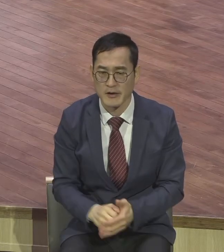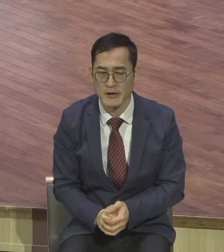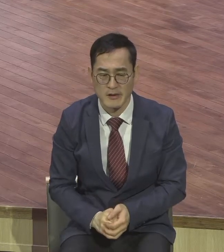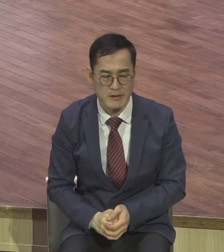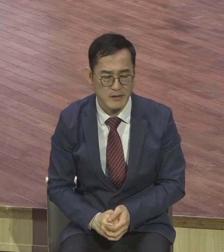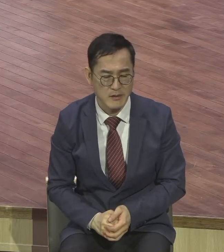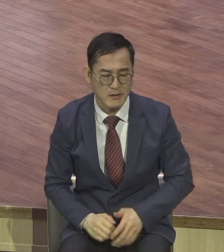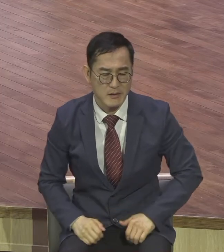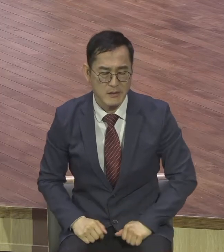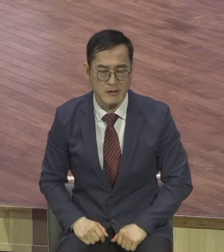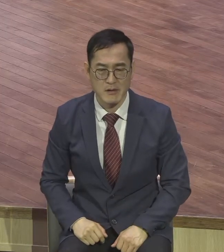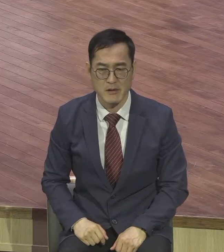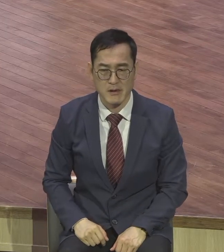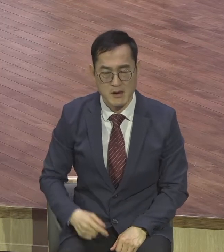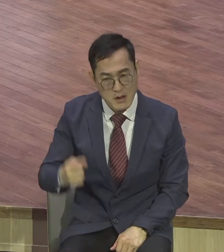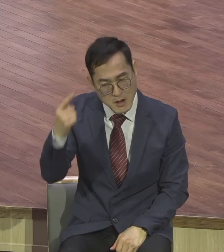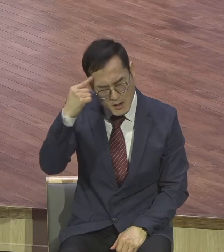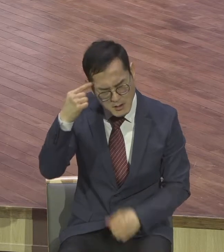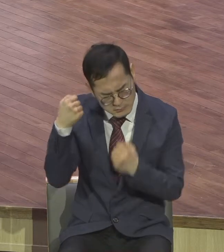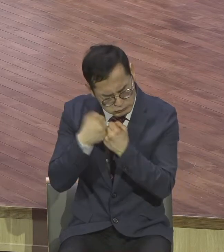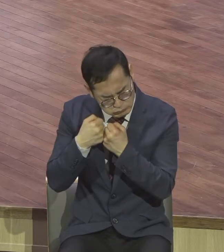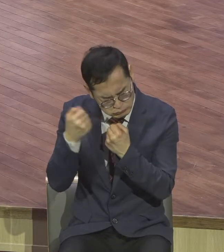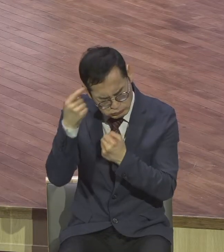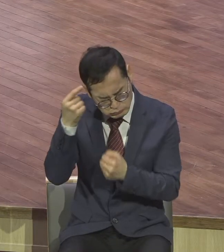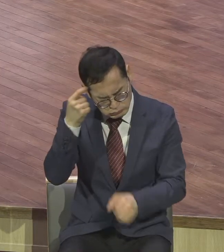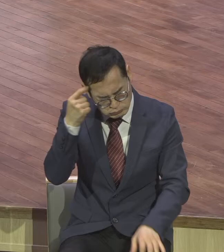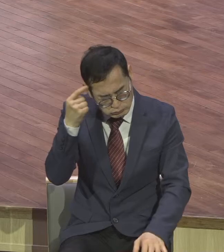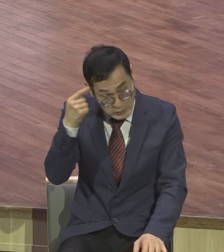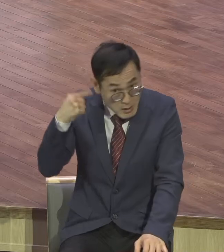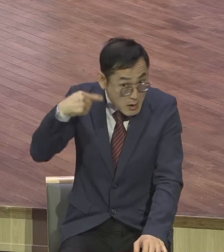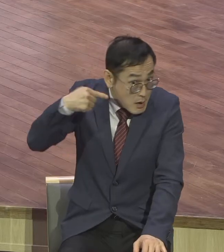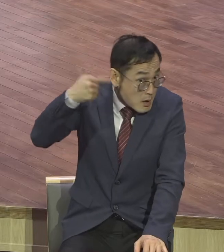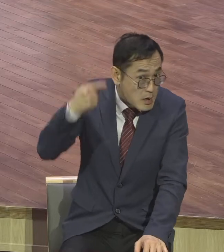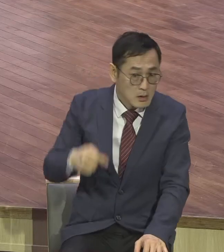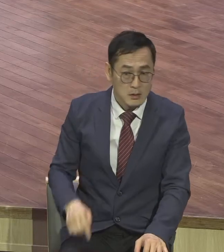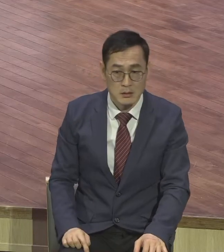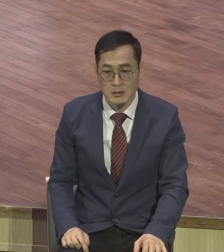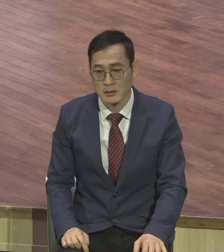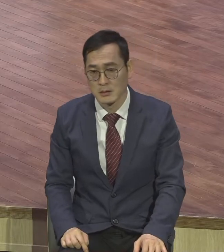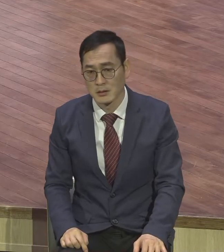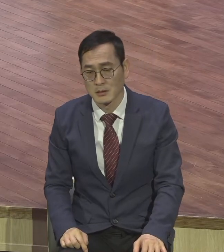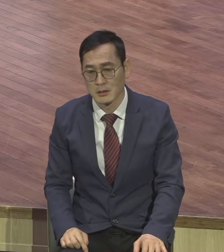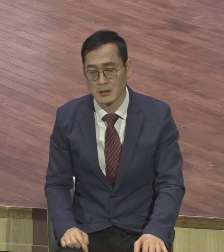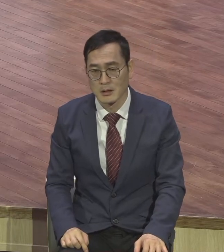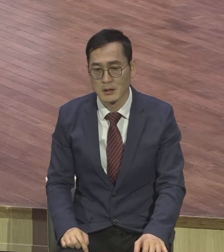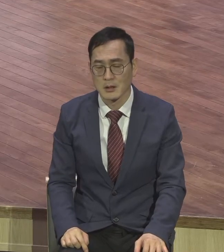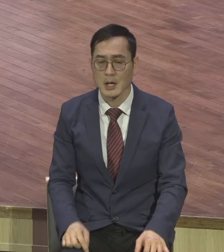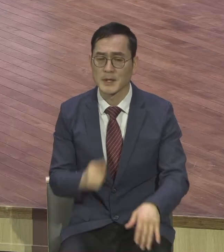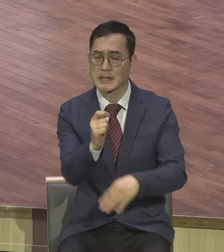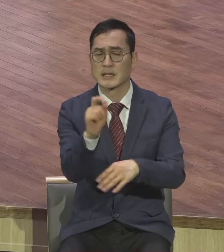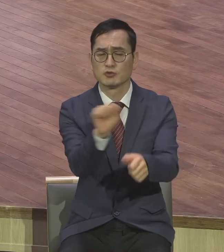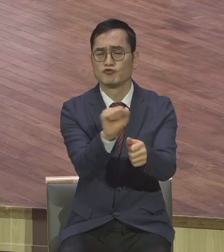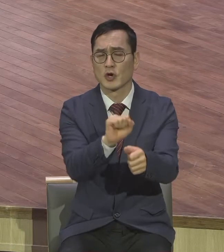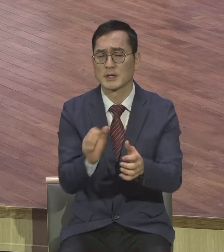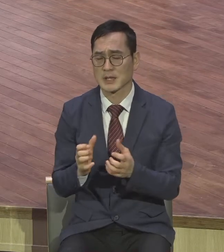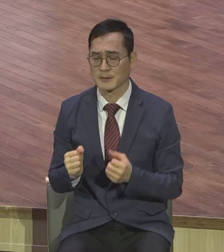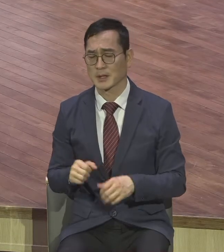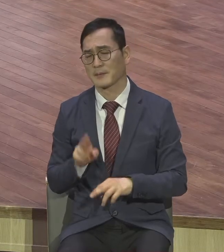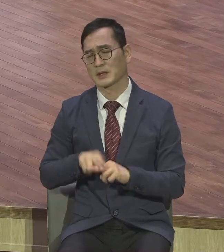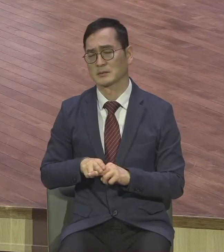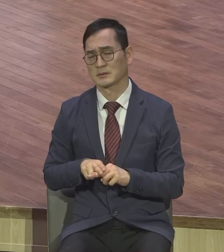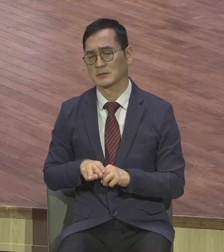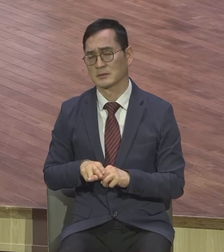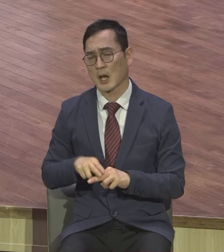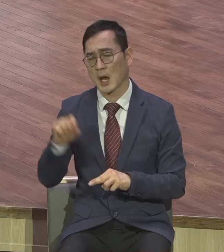멀쩡한 사람이 갑자기 택시기사 목을 쫄아 갑자기 죄송합니다 하면서 목